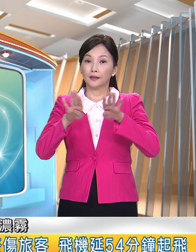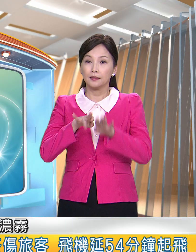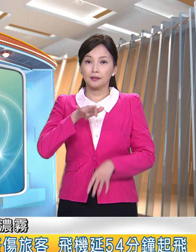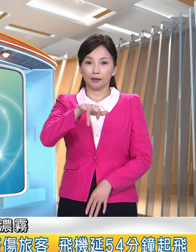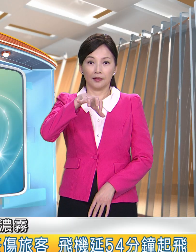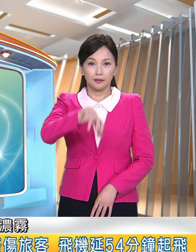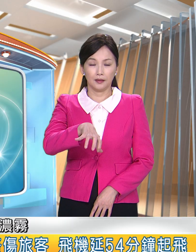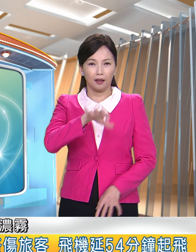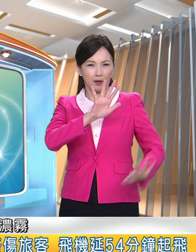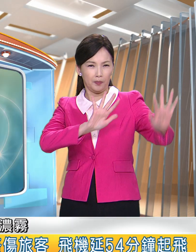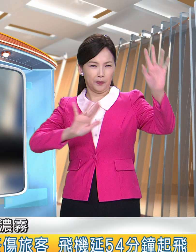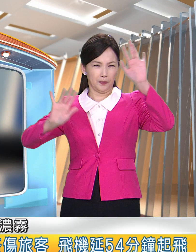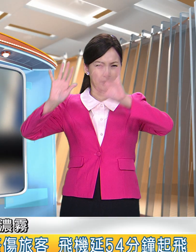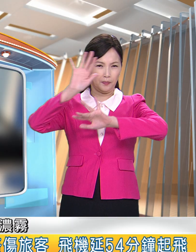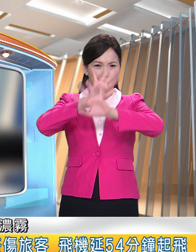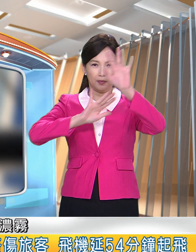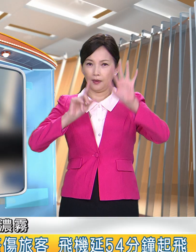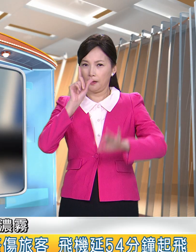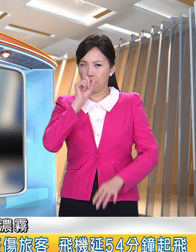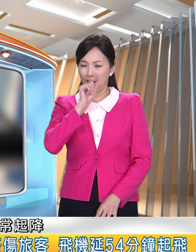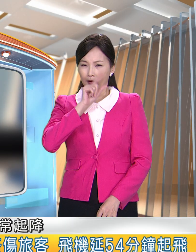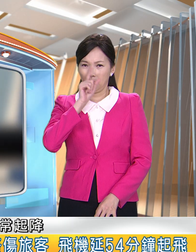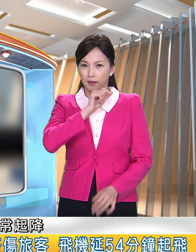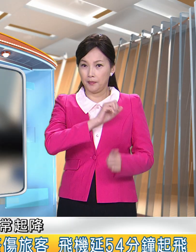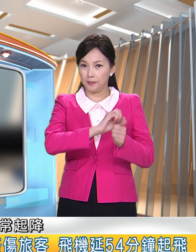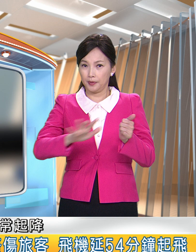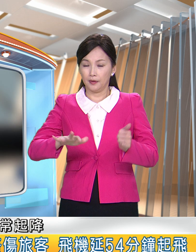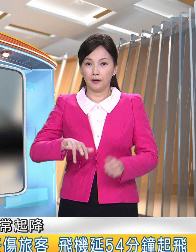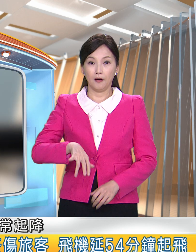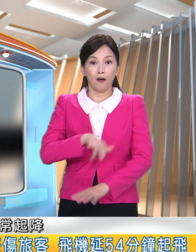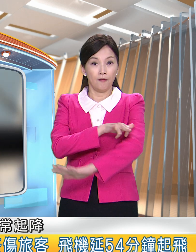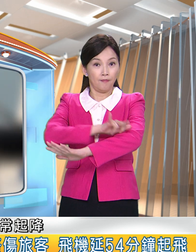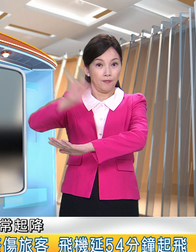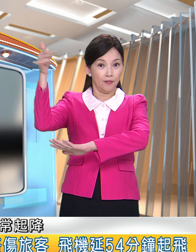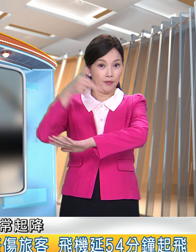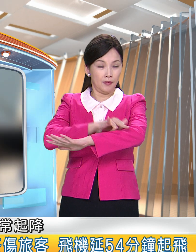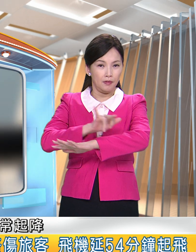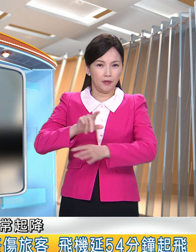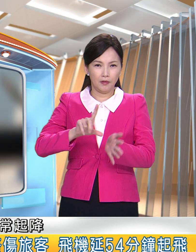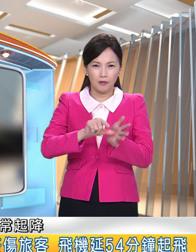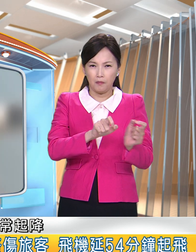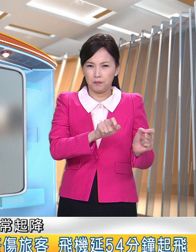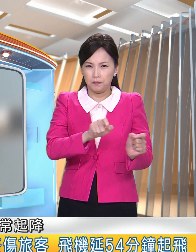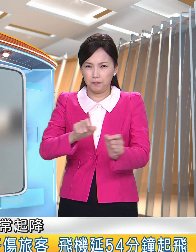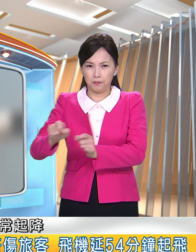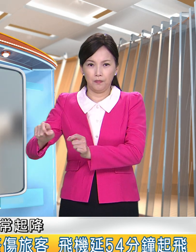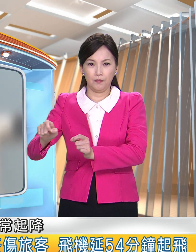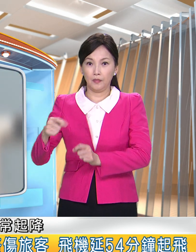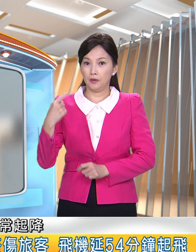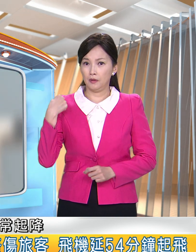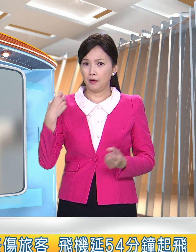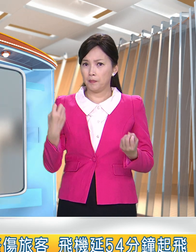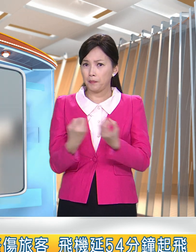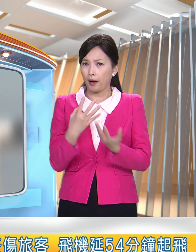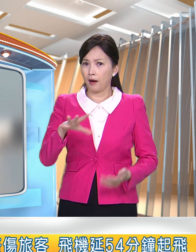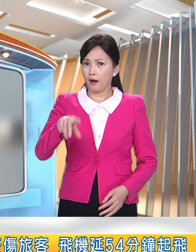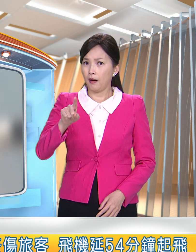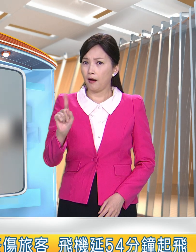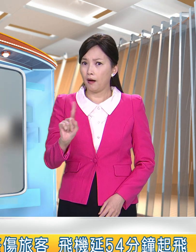金门机场常因为浓雾导致飞机无法正常起降，而昨天呢却是